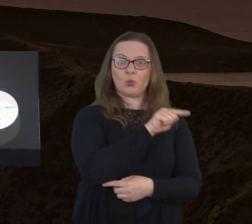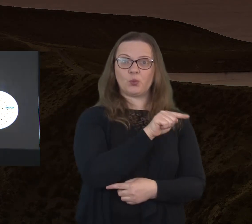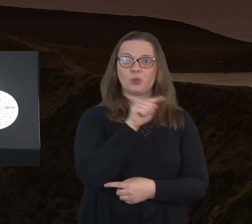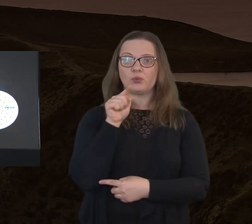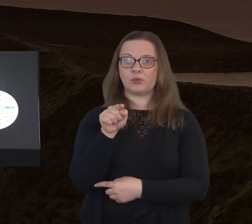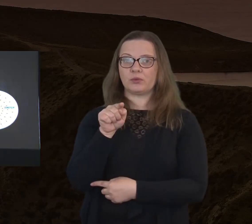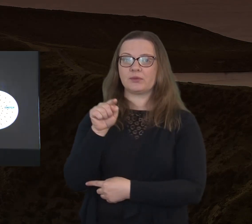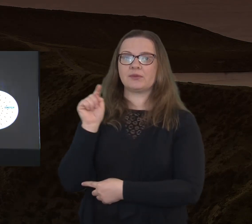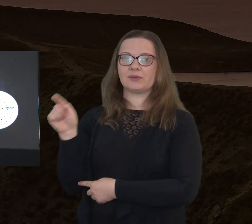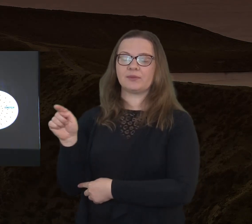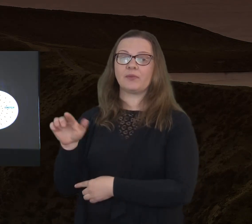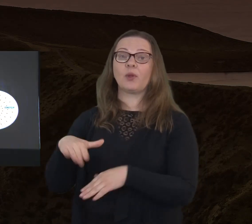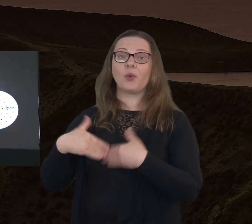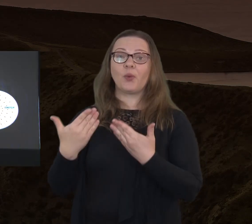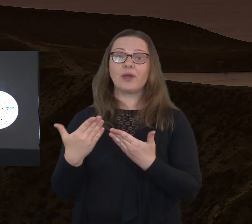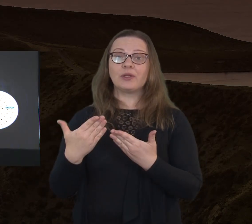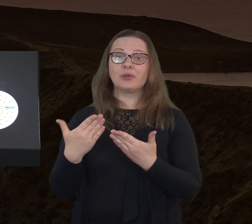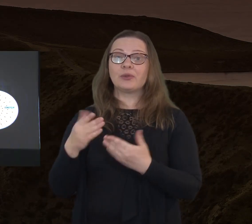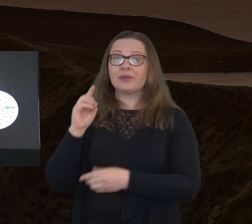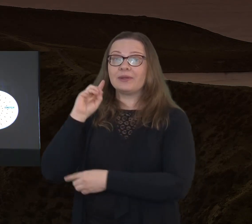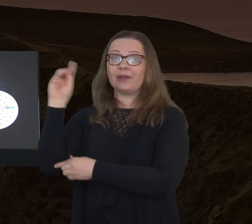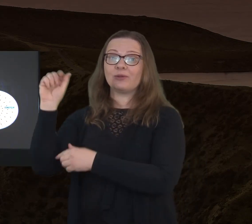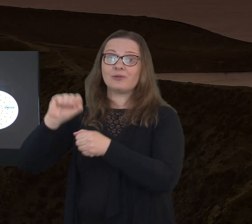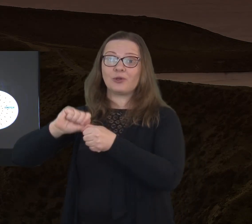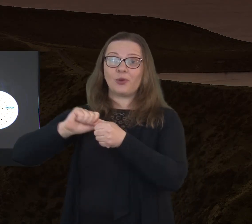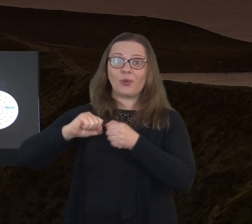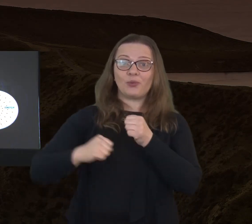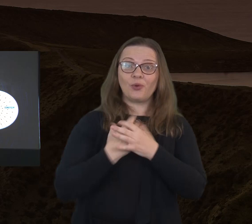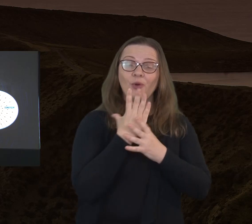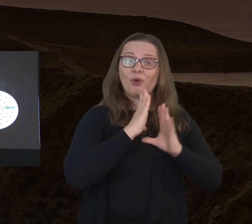criou todas as coisas, Deus